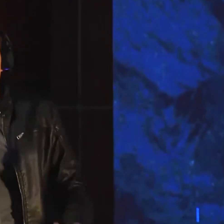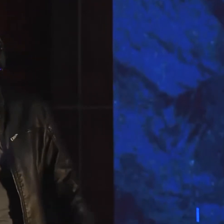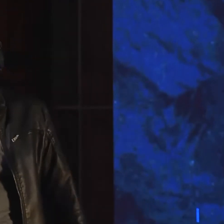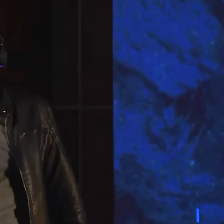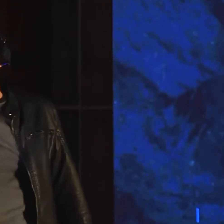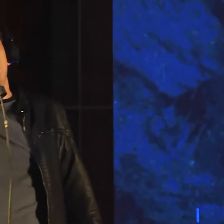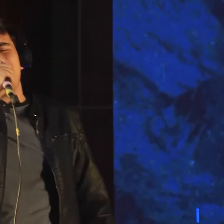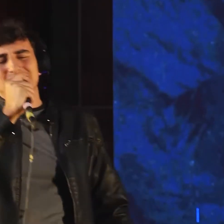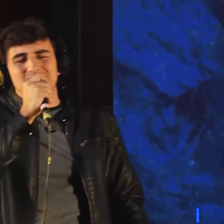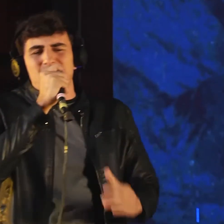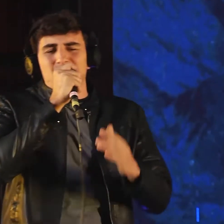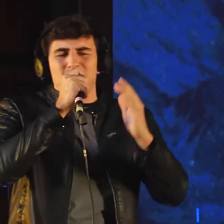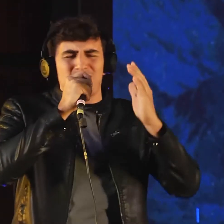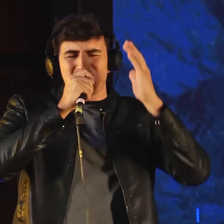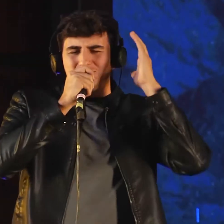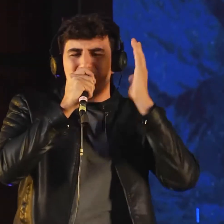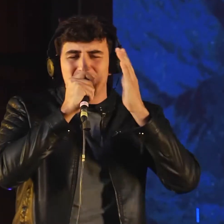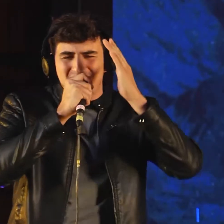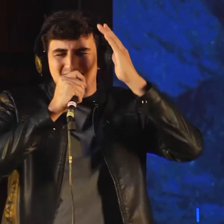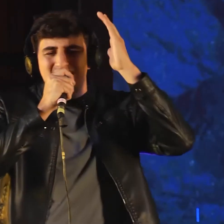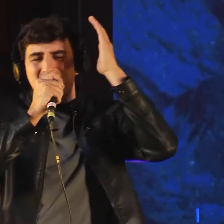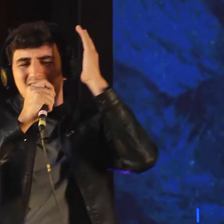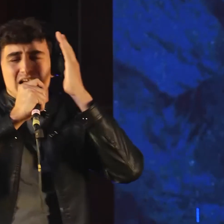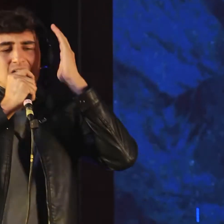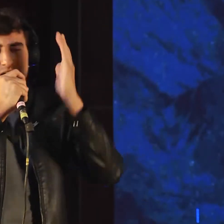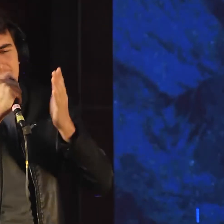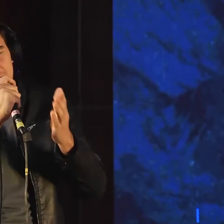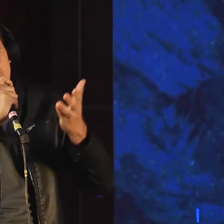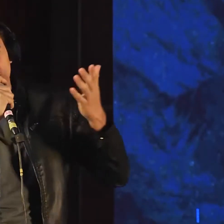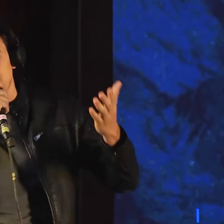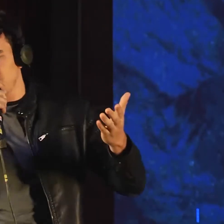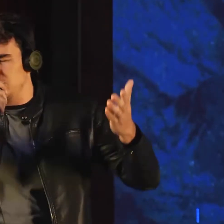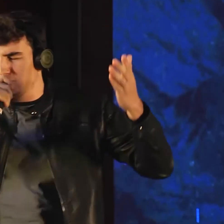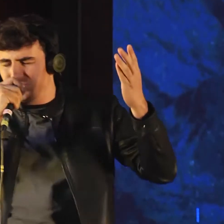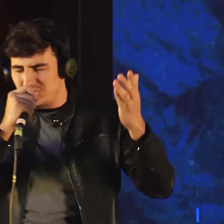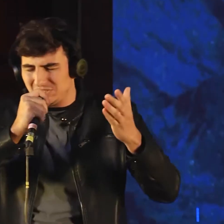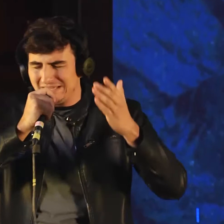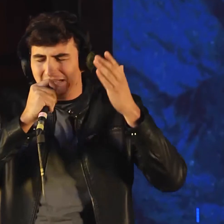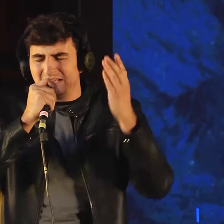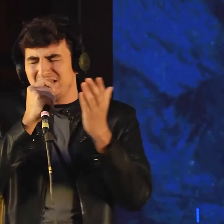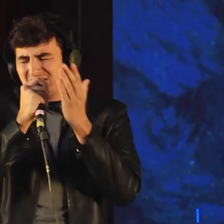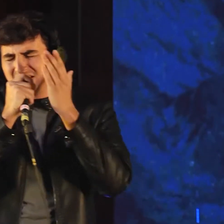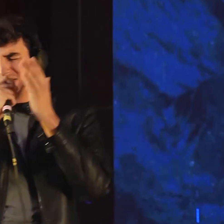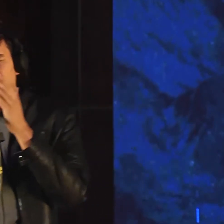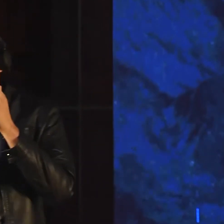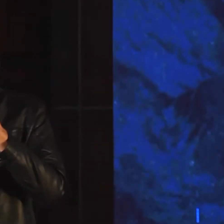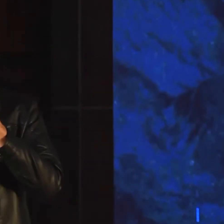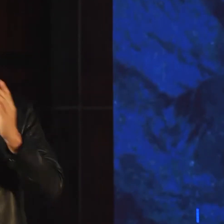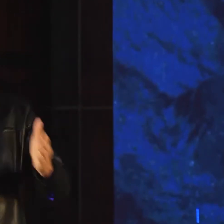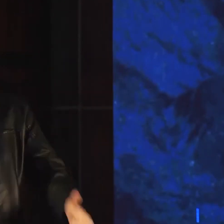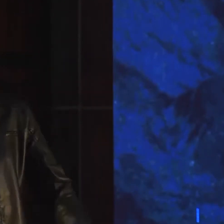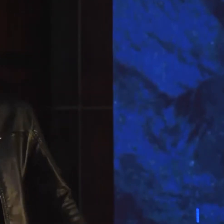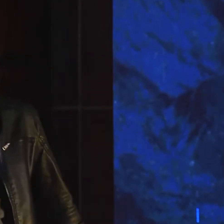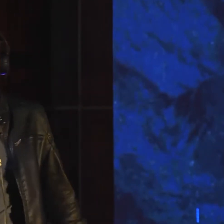Arrebatar tua glória, seu rosto eu verei, e rios de delícias vão